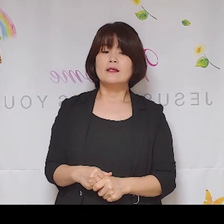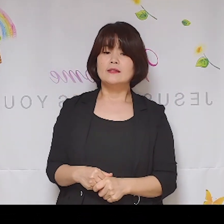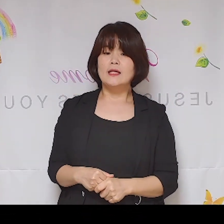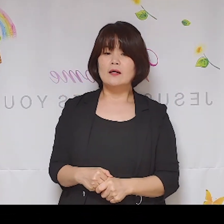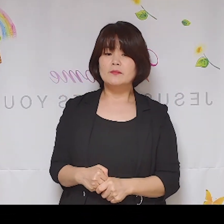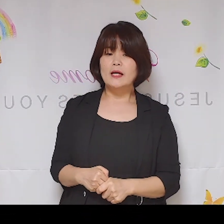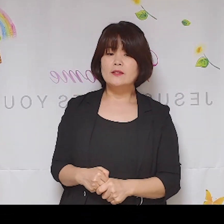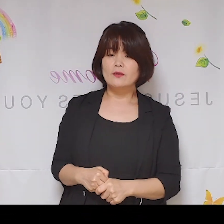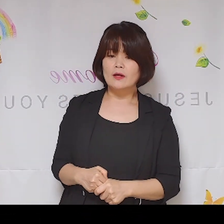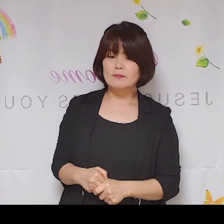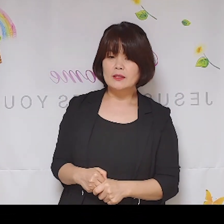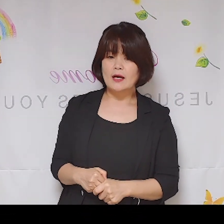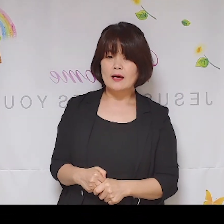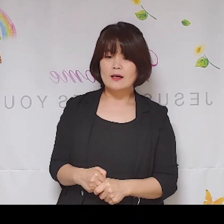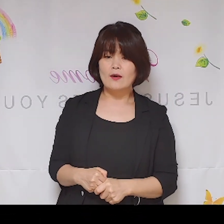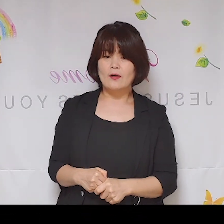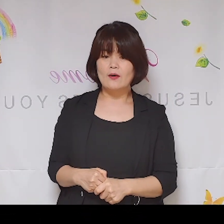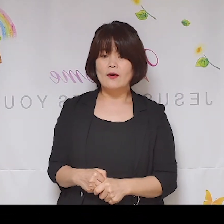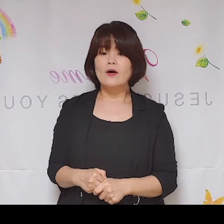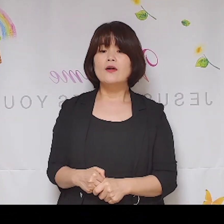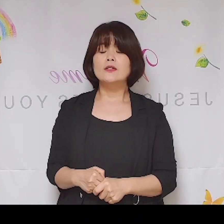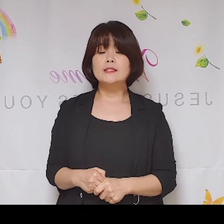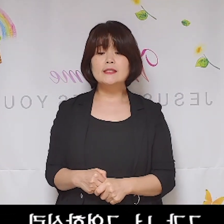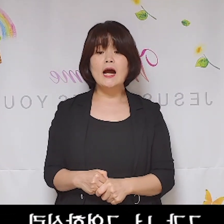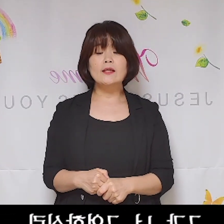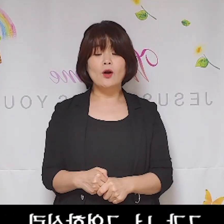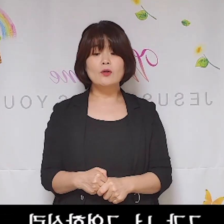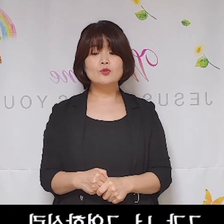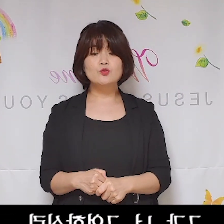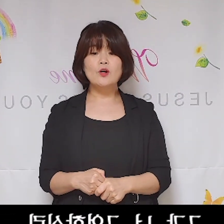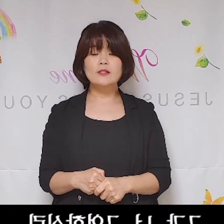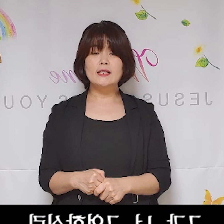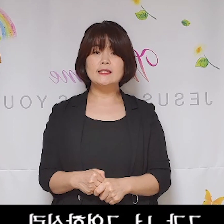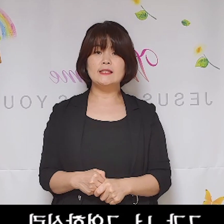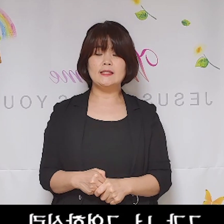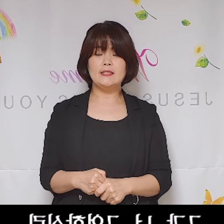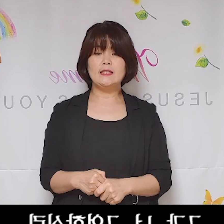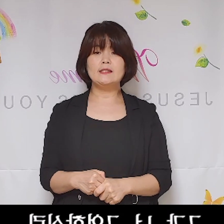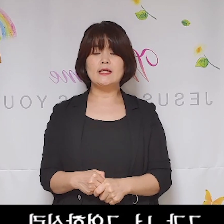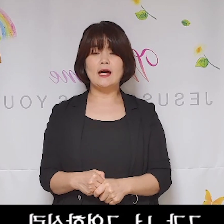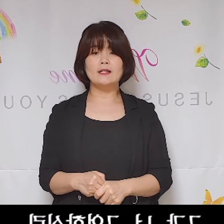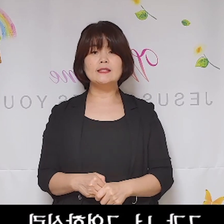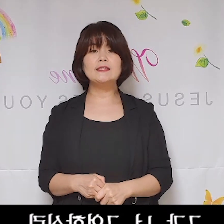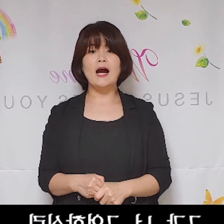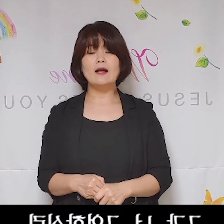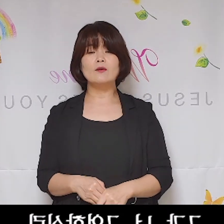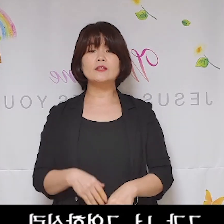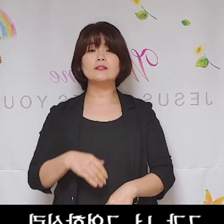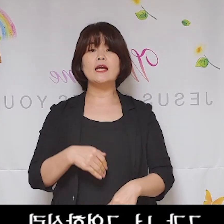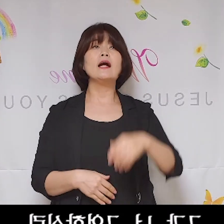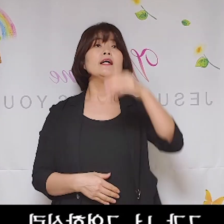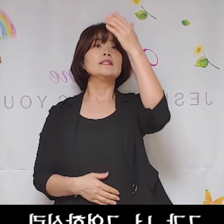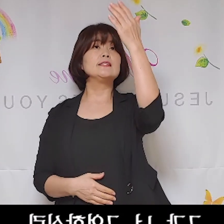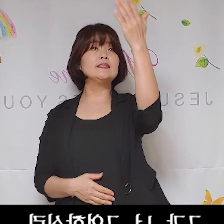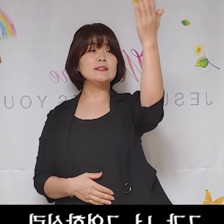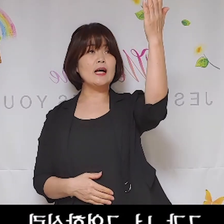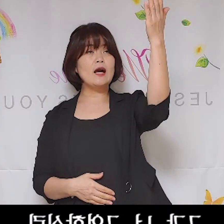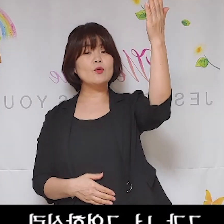그 다음 단 연결합니다. 그가 널 구원하시리. 자, 그가. 여기서 그냥 그 하고